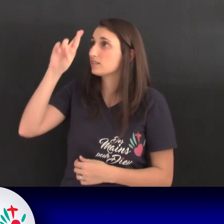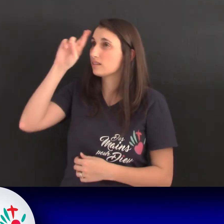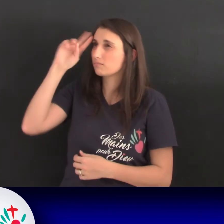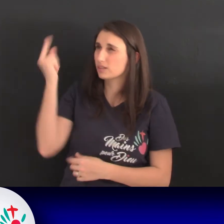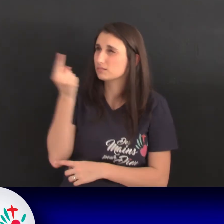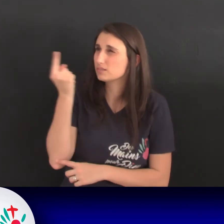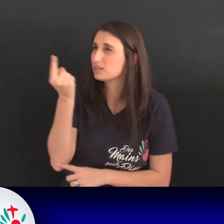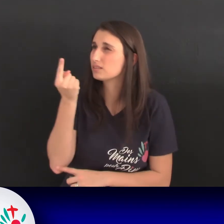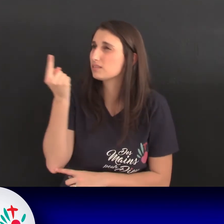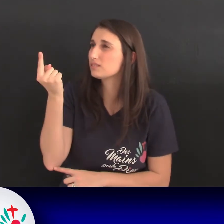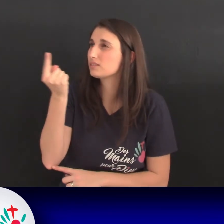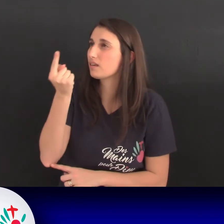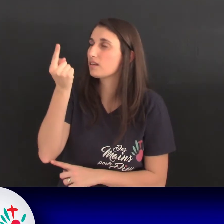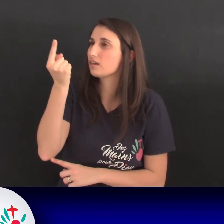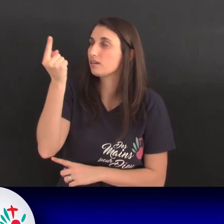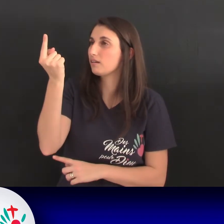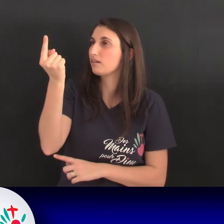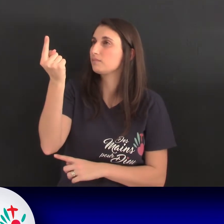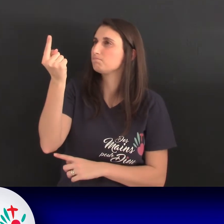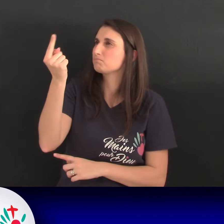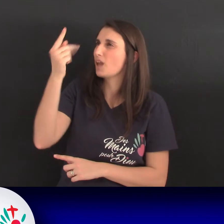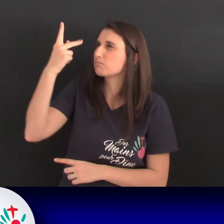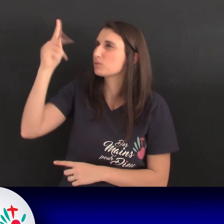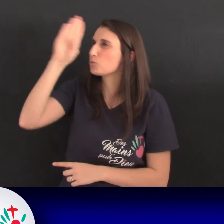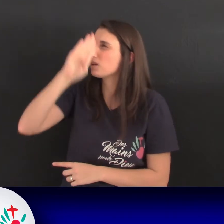roi d'éternité,